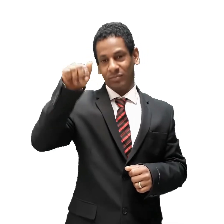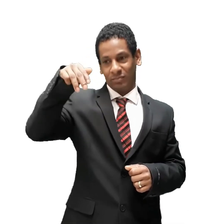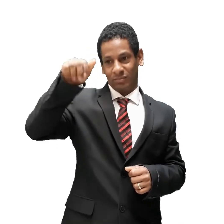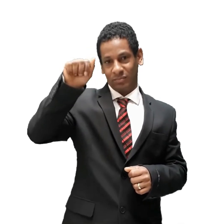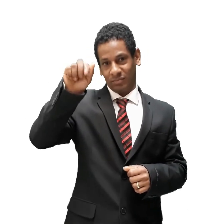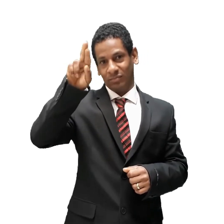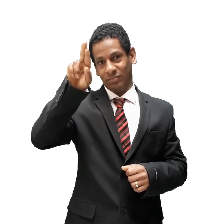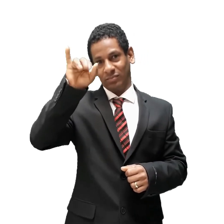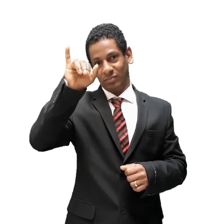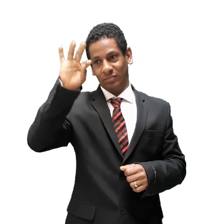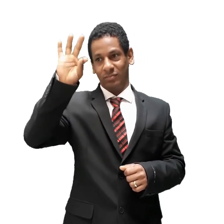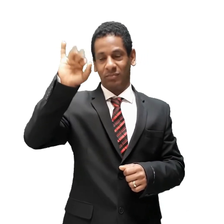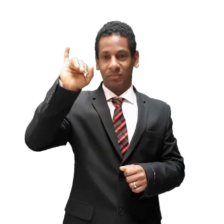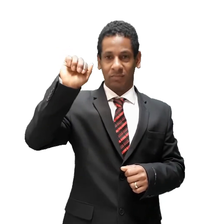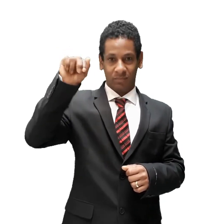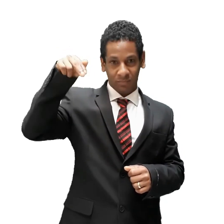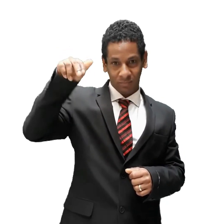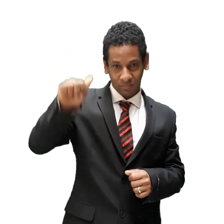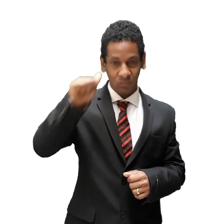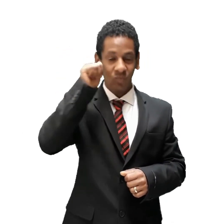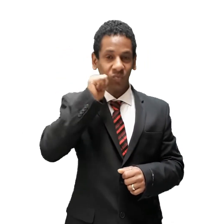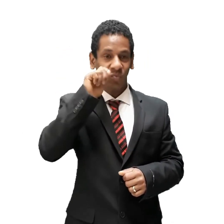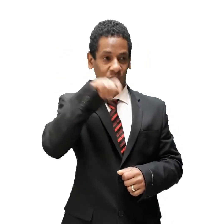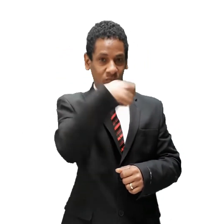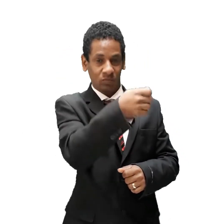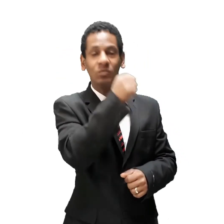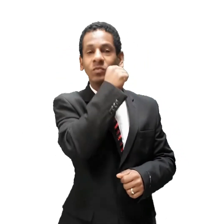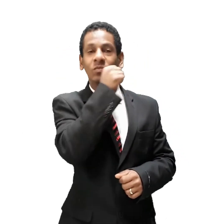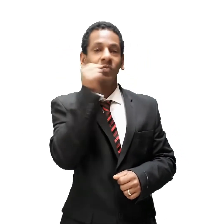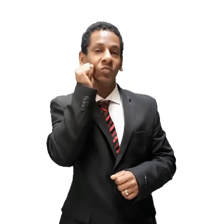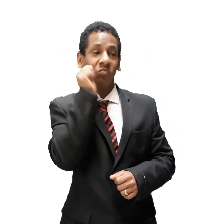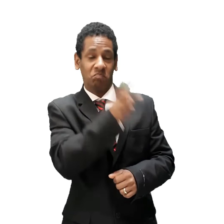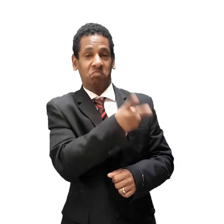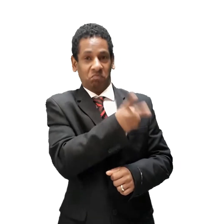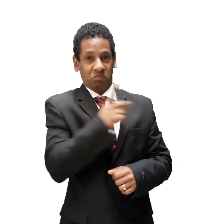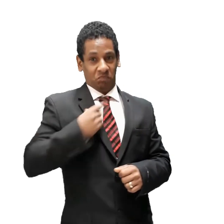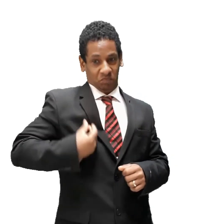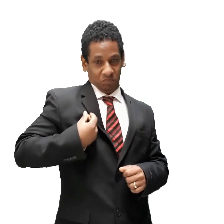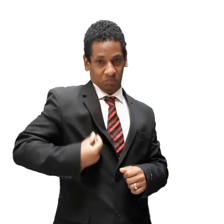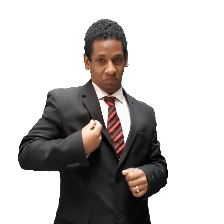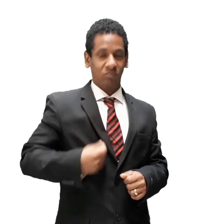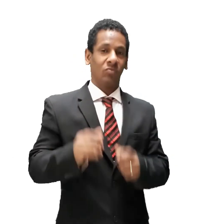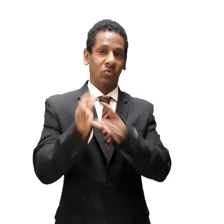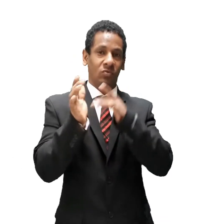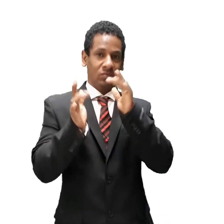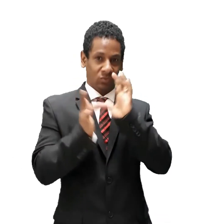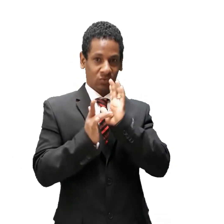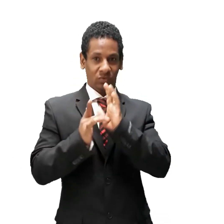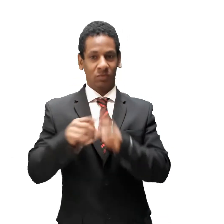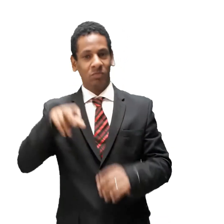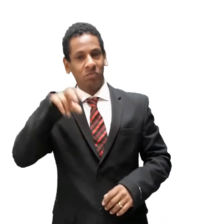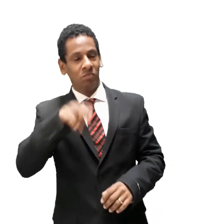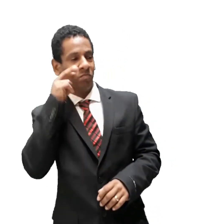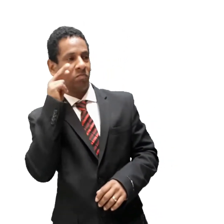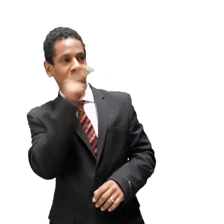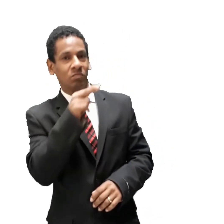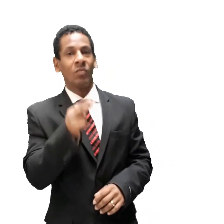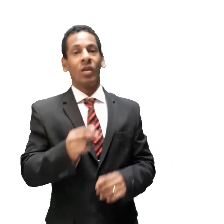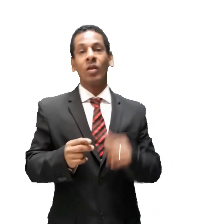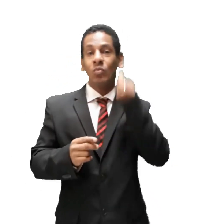mulher samaritana. Também este é o sinal dela. Ela sempre estava ali para pegar,